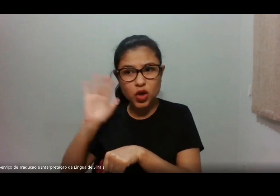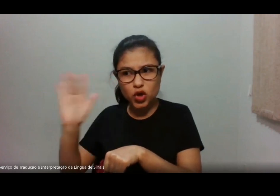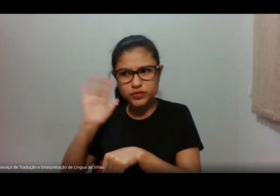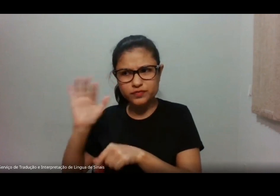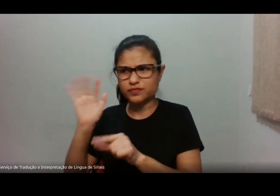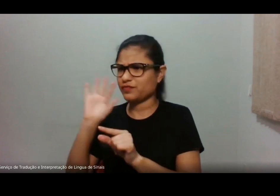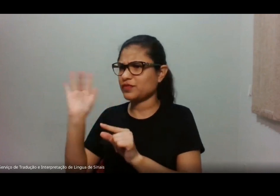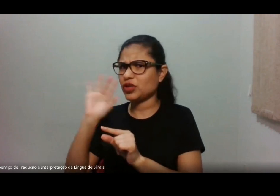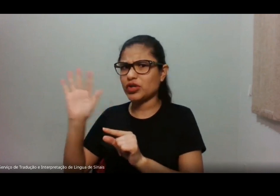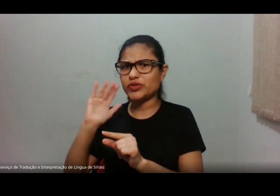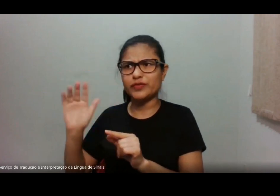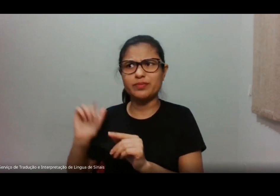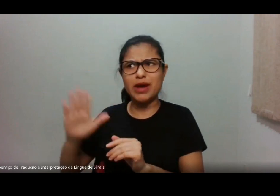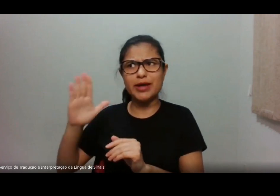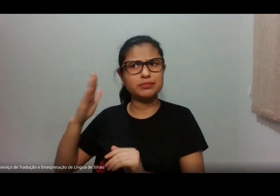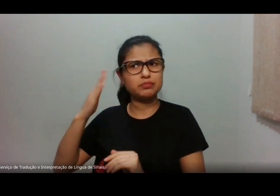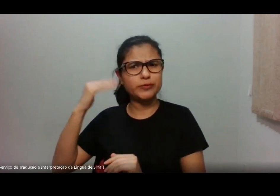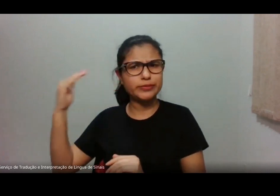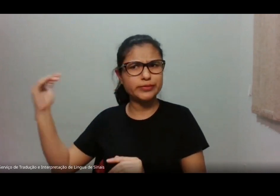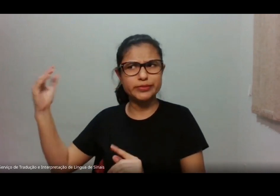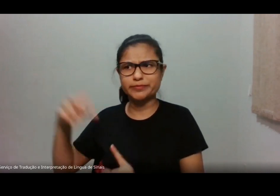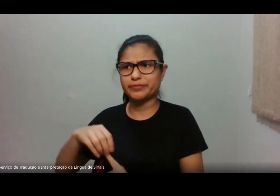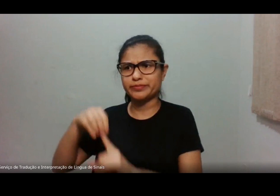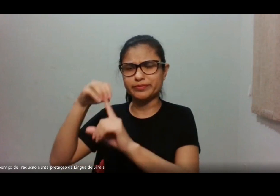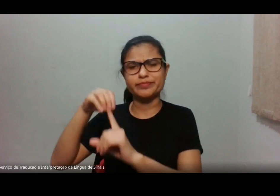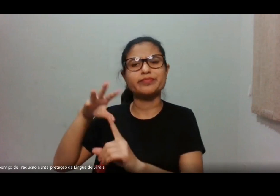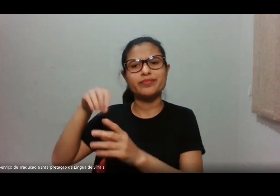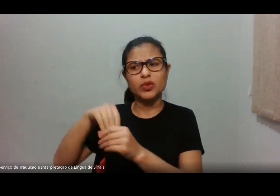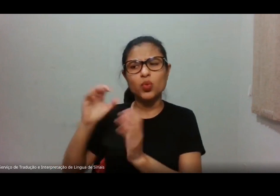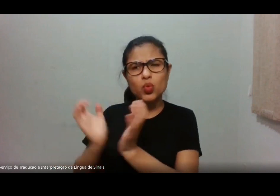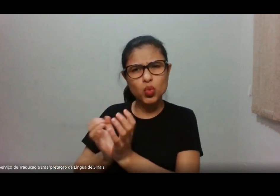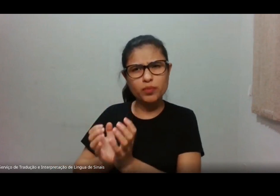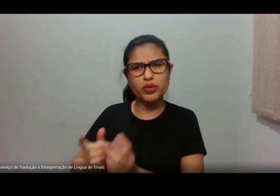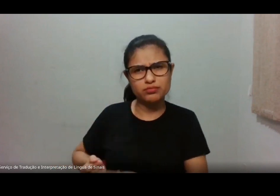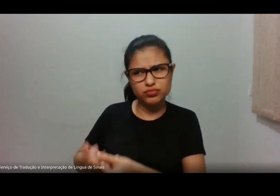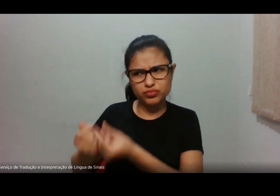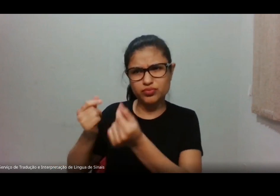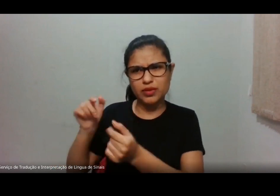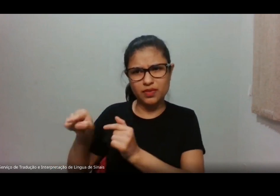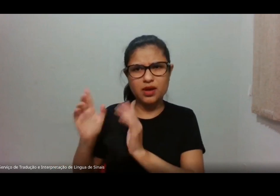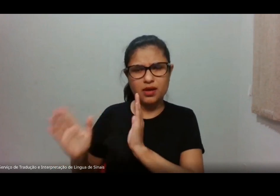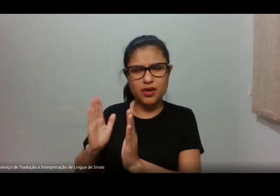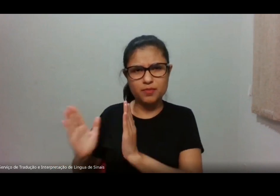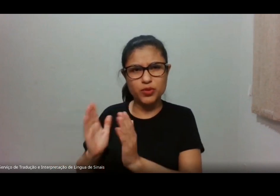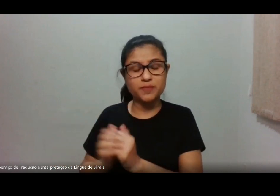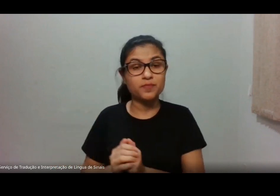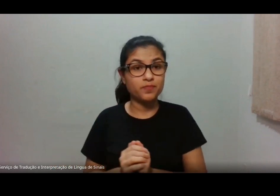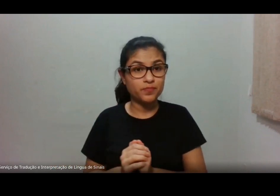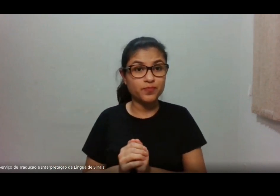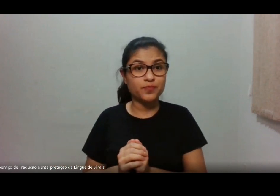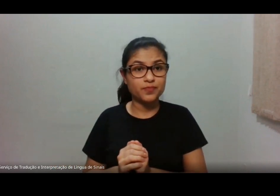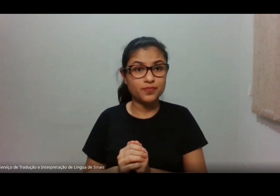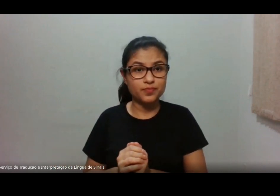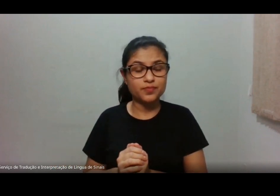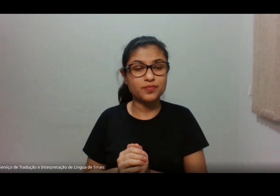filósofo, uma das mais dignas dentro da aristocracia universitária da época. Ora, nesse livro,